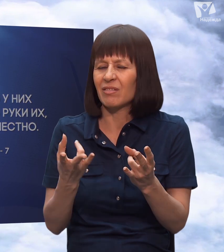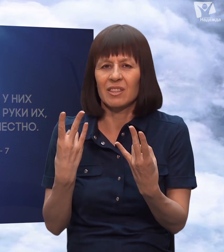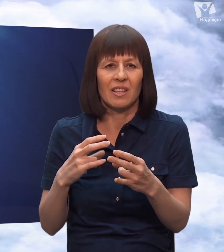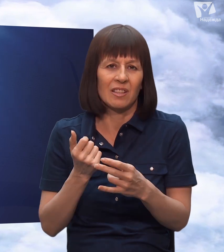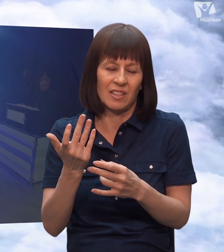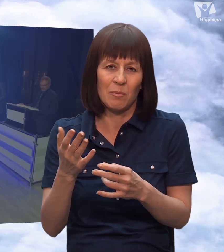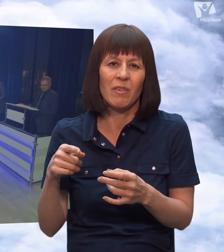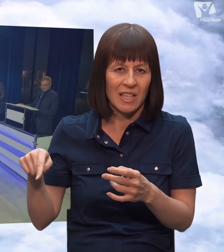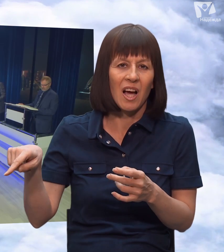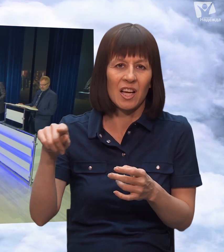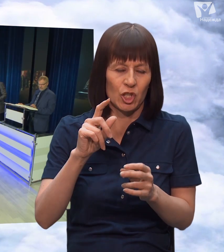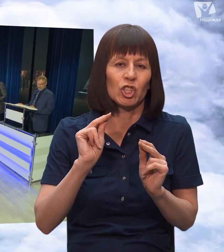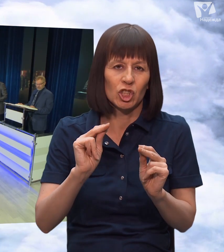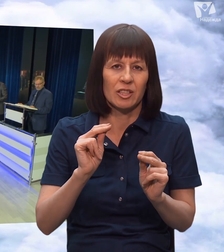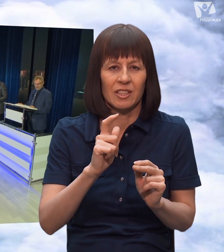спасибо